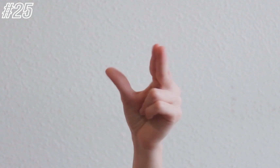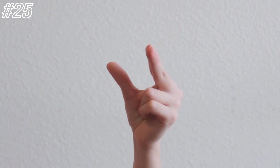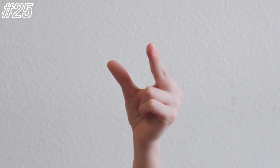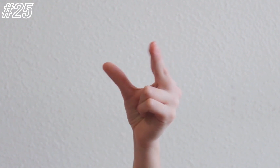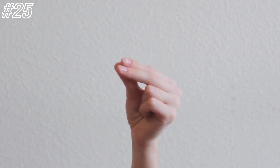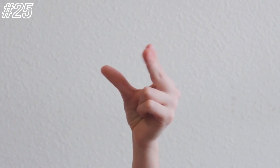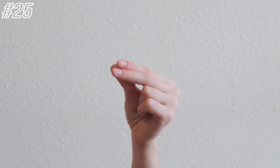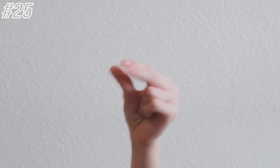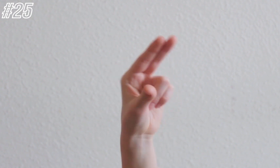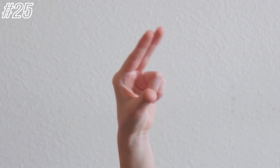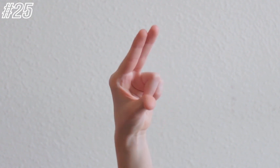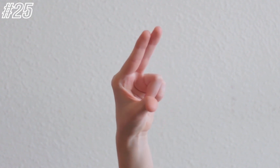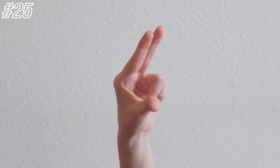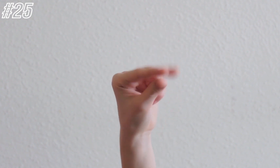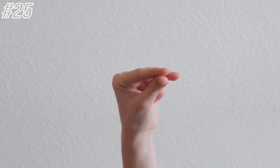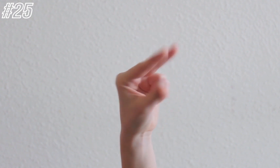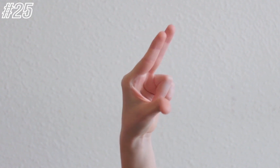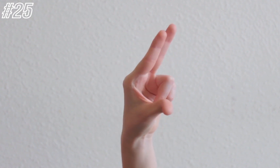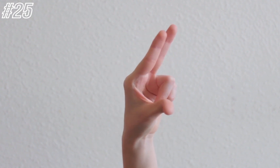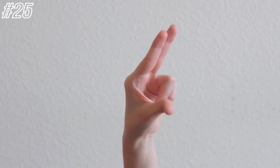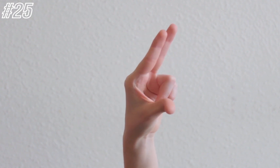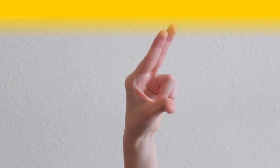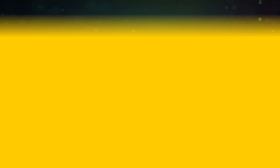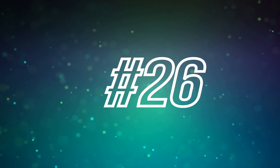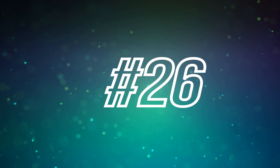に頭を左右に振ってもいいですよ。